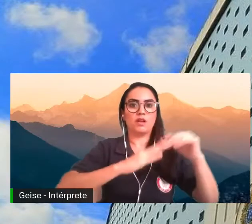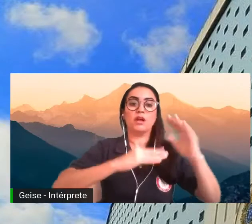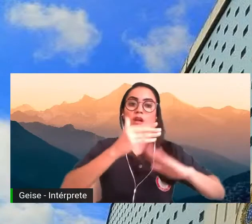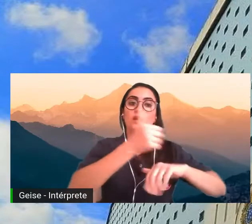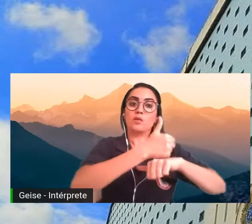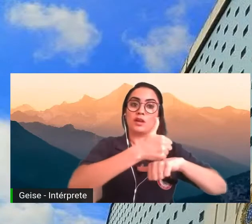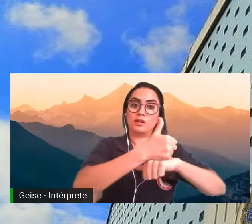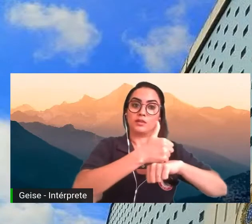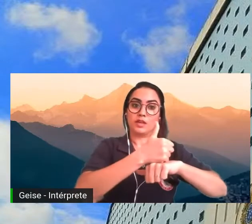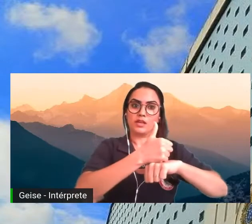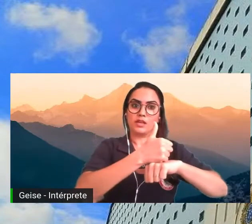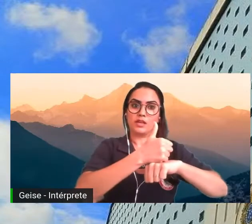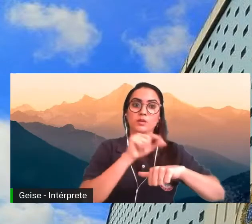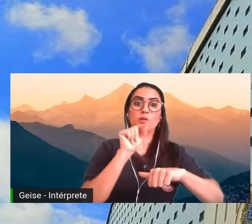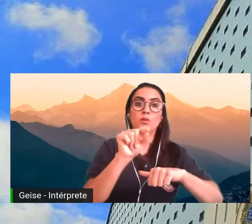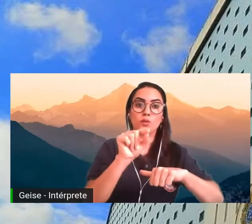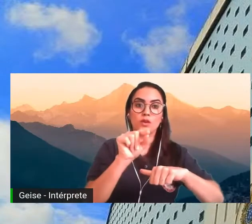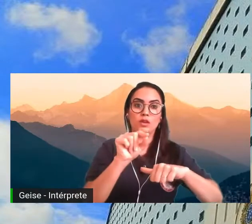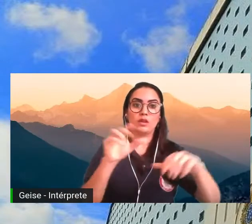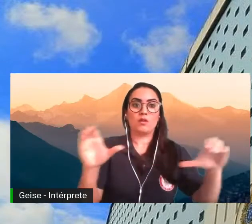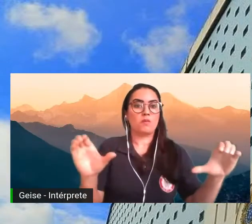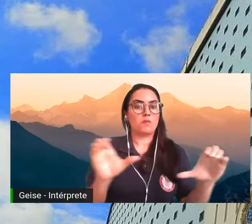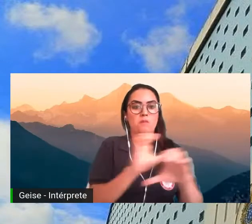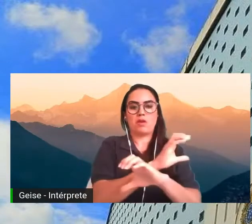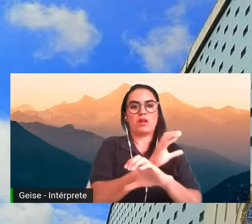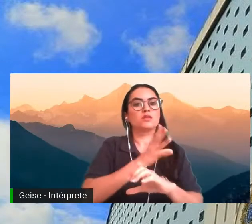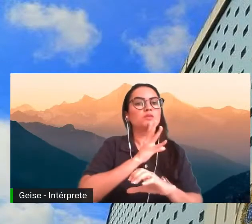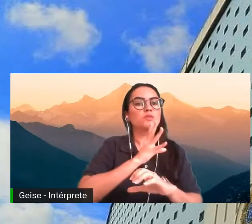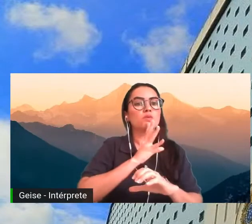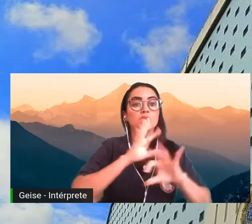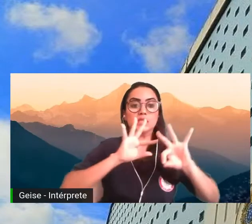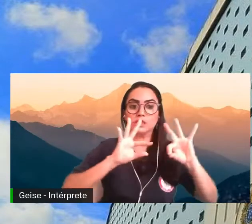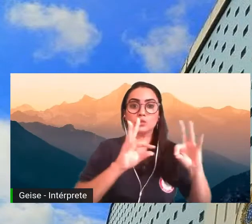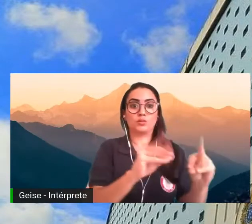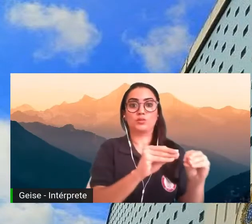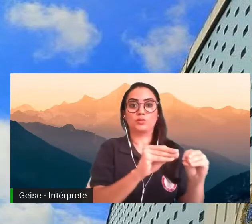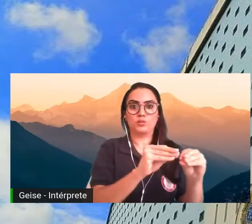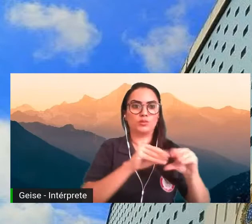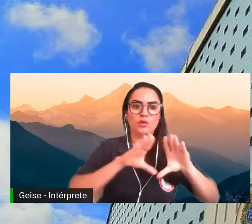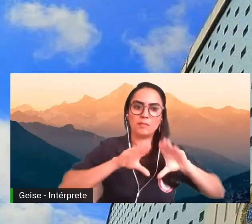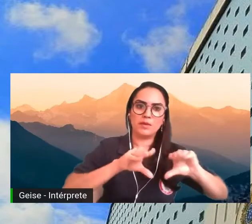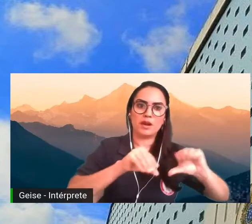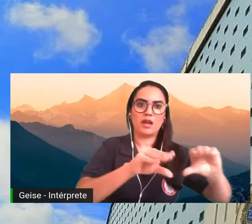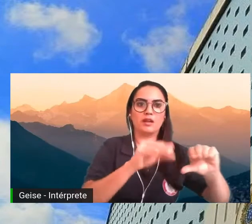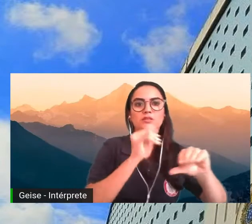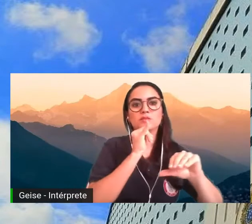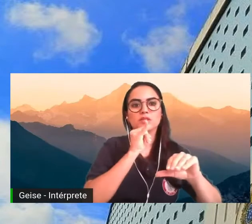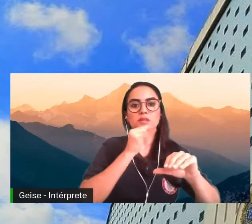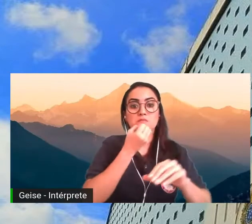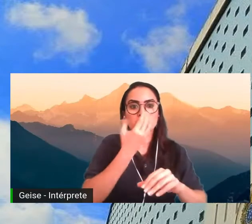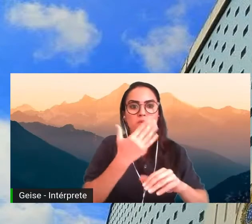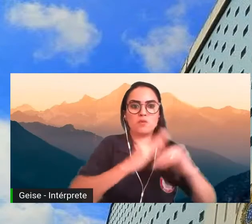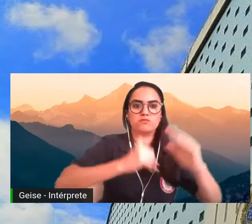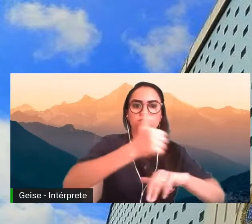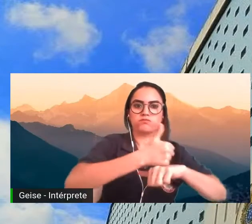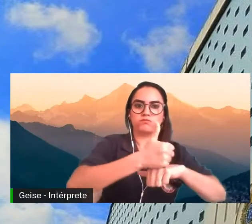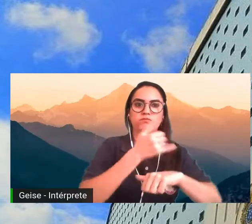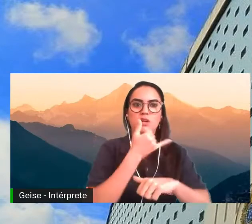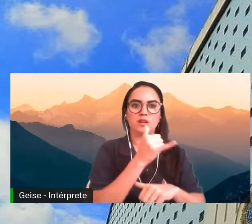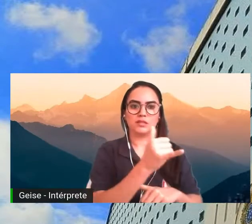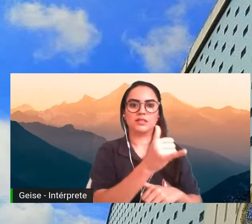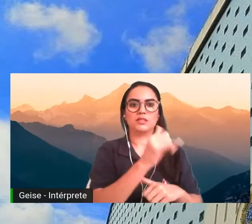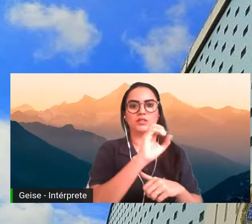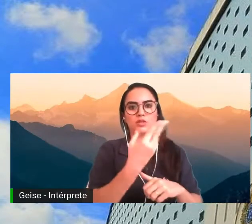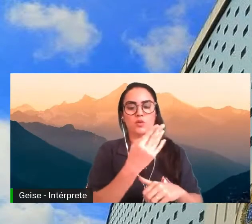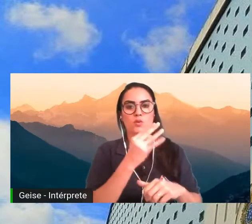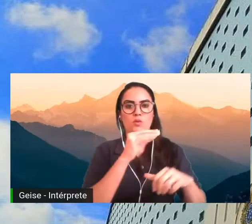completo, tanto dos fundamentos como da prática das tarefas. Um bom eletricista, um bom técnico em informática, um bom